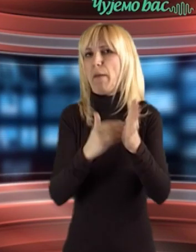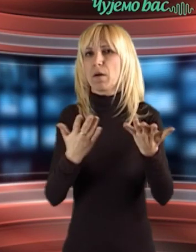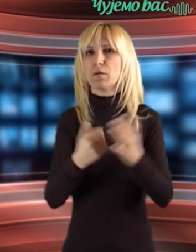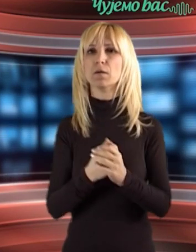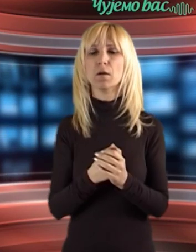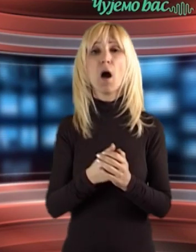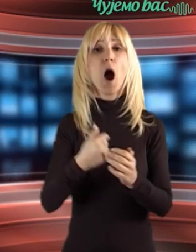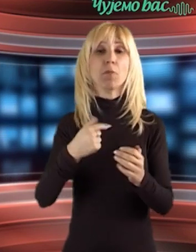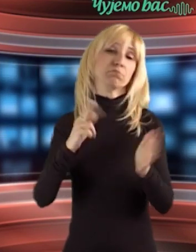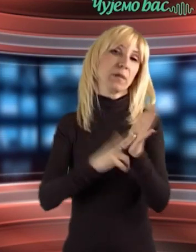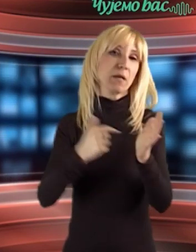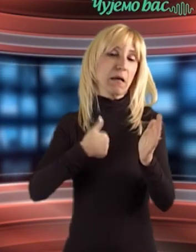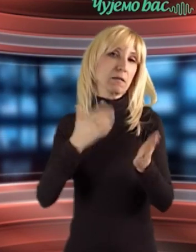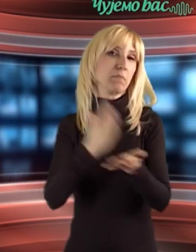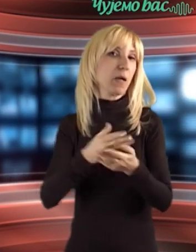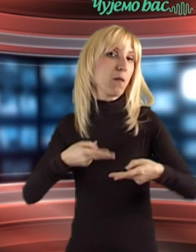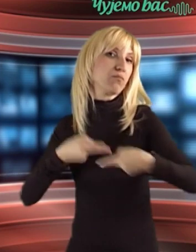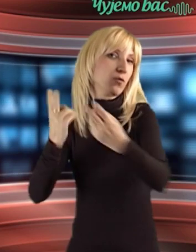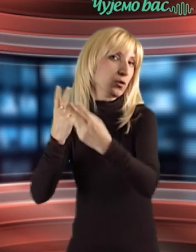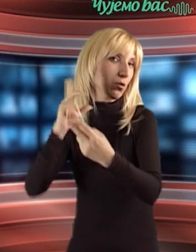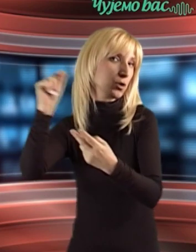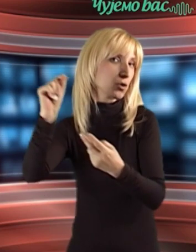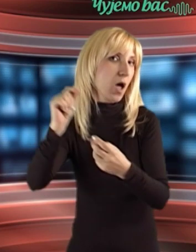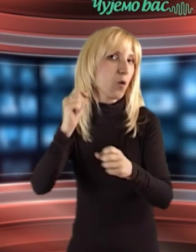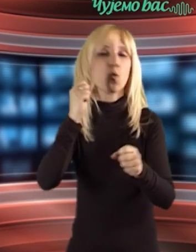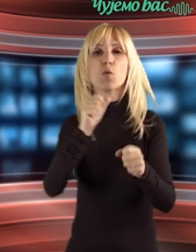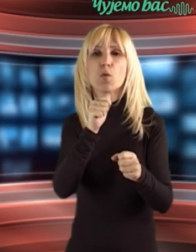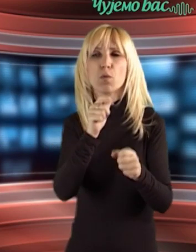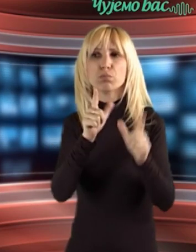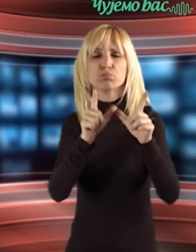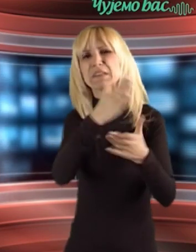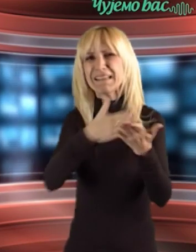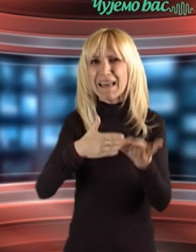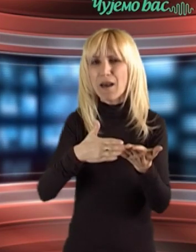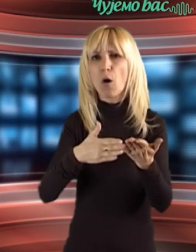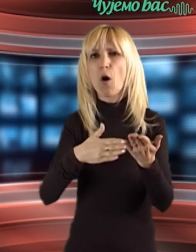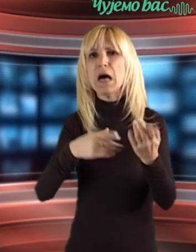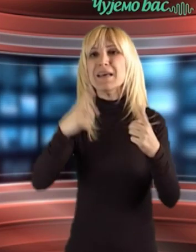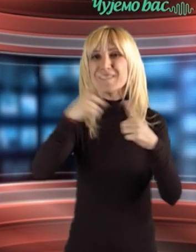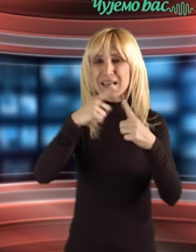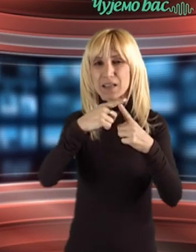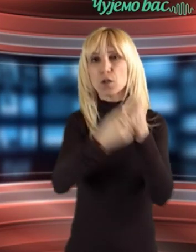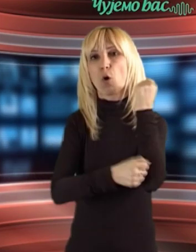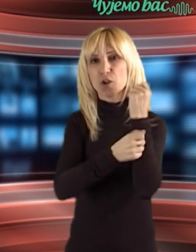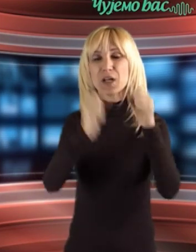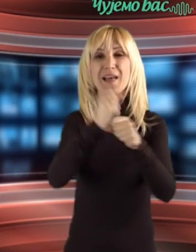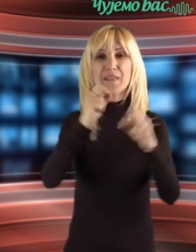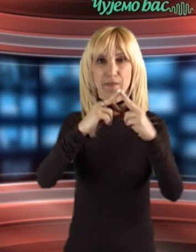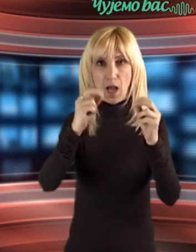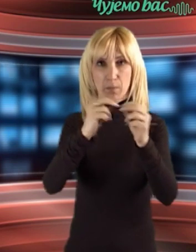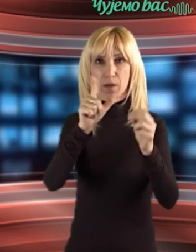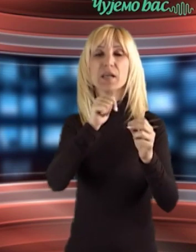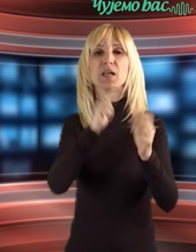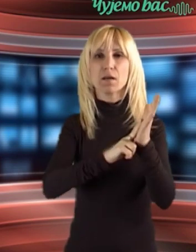sam recimo bila sama u prilici da posetim jedan ogranak Trinity College u Dublinu,